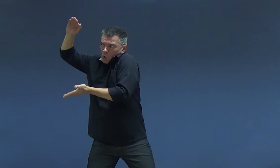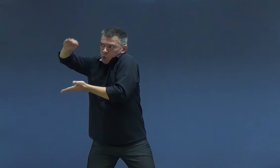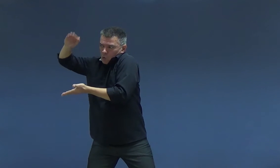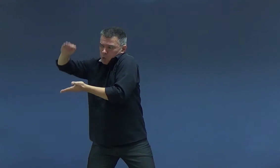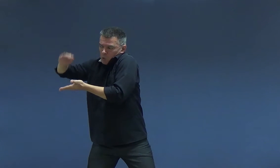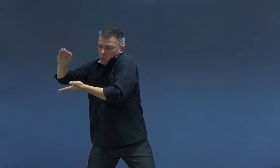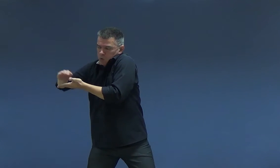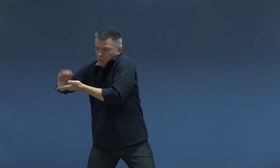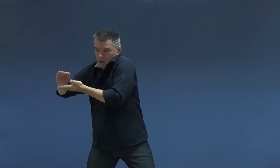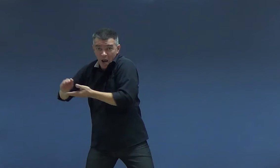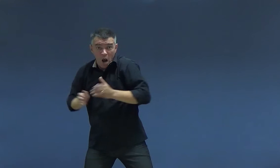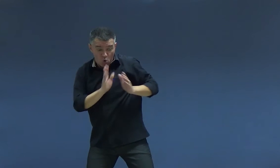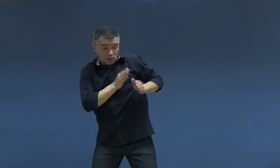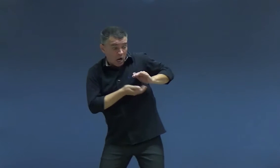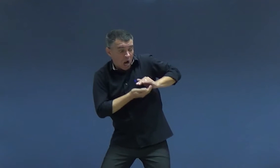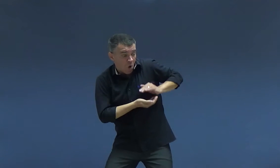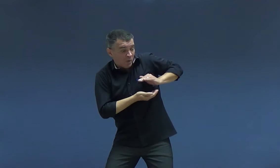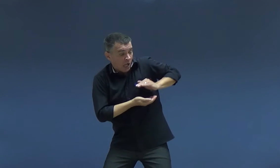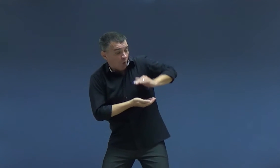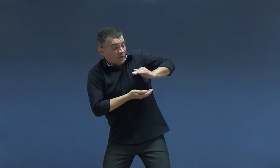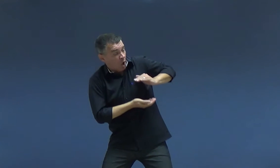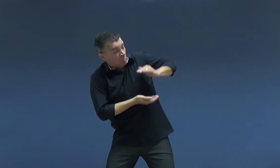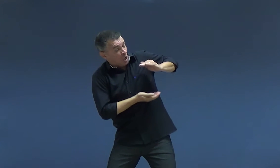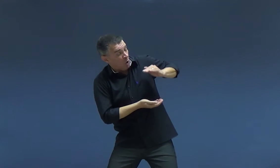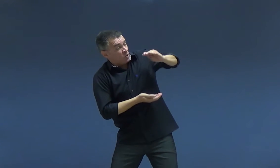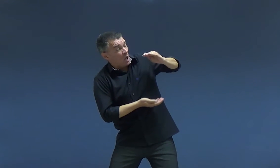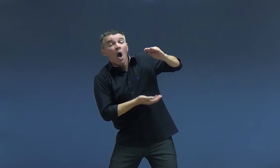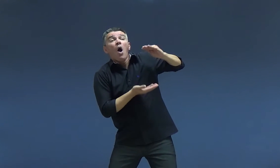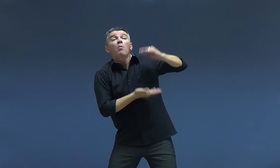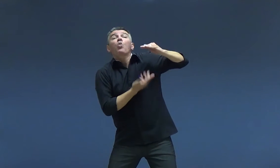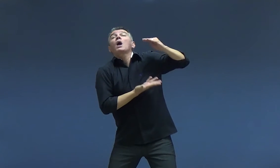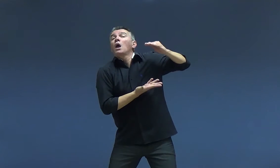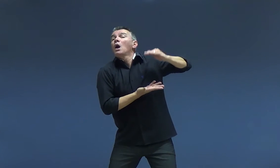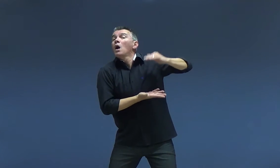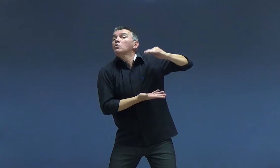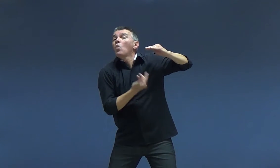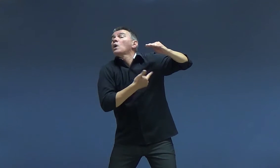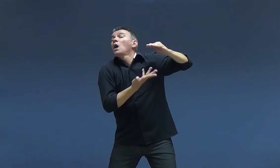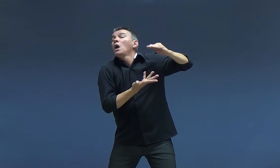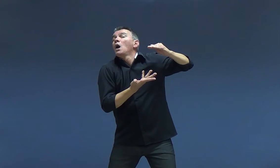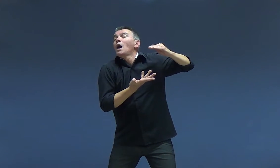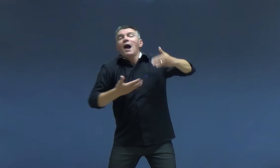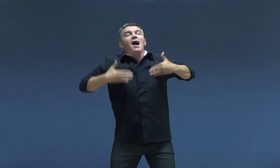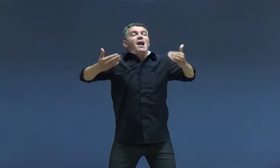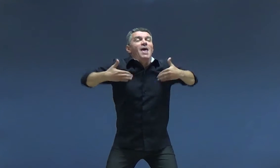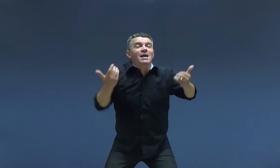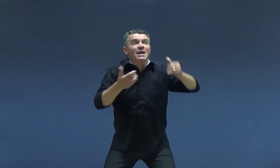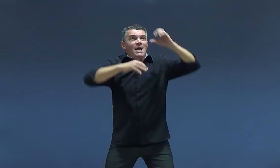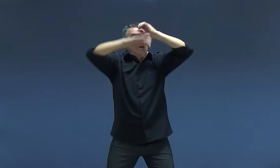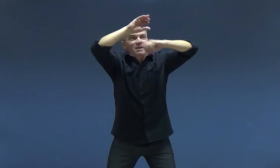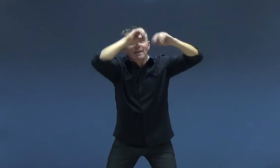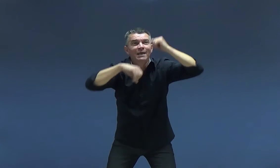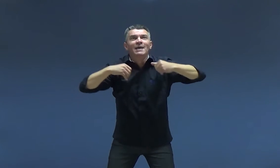isso da tua vida, vai tirando, tirando, tirando. E o seu coração vai aumentando, aumentando, aumentando o quê? O que, que vai aumentando ali? Alegria,